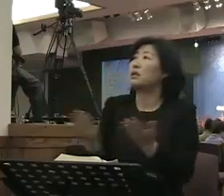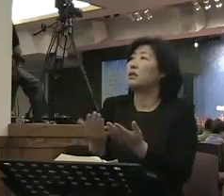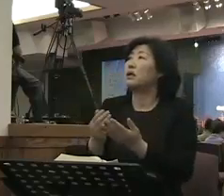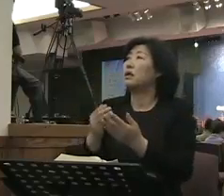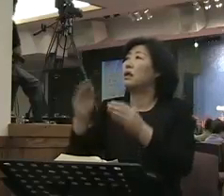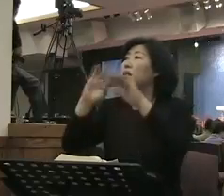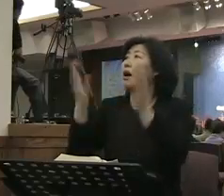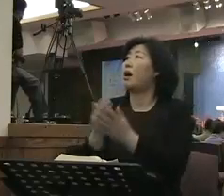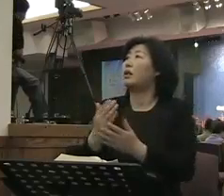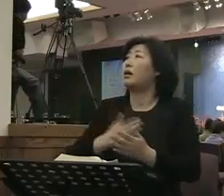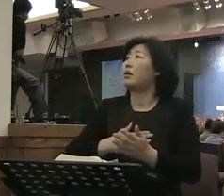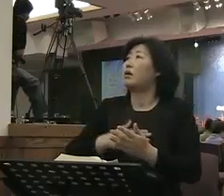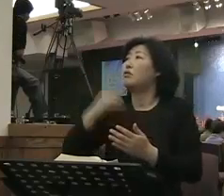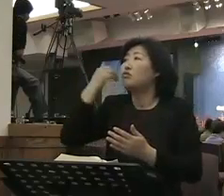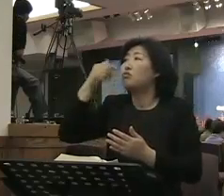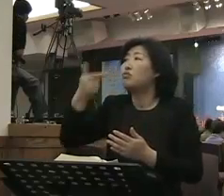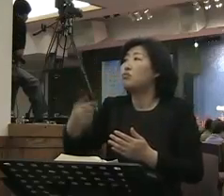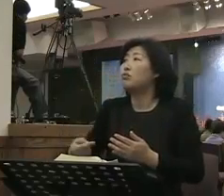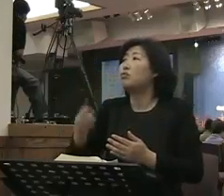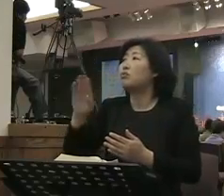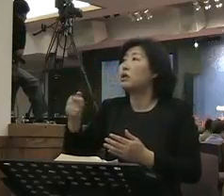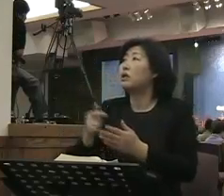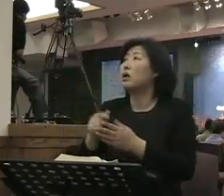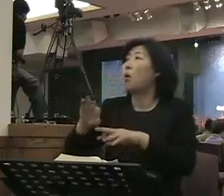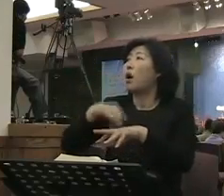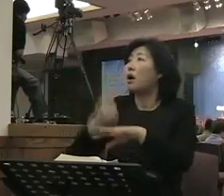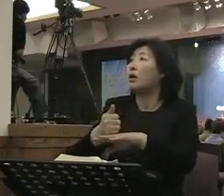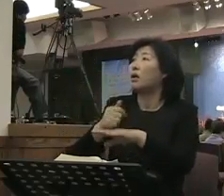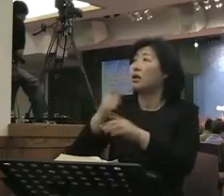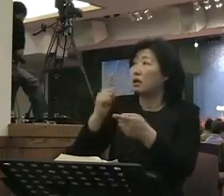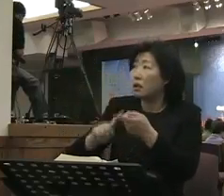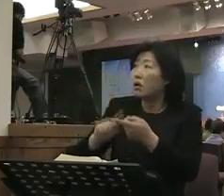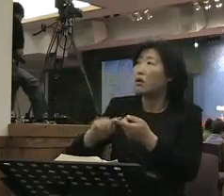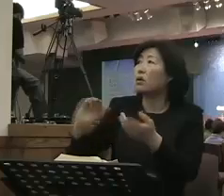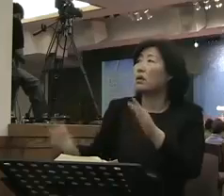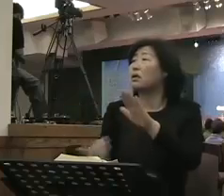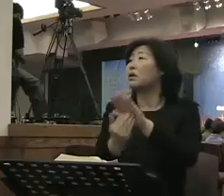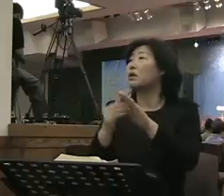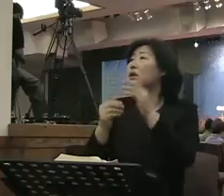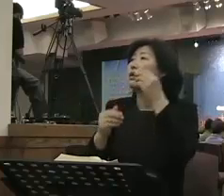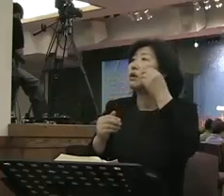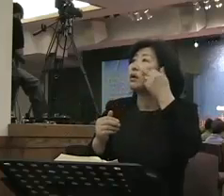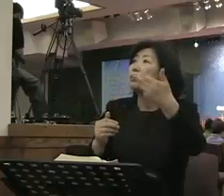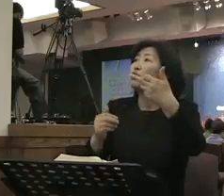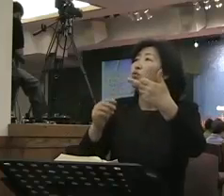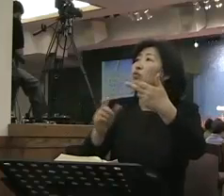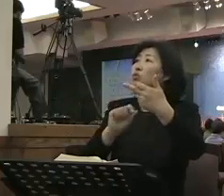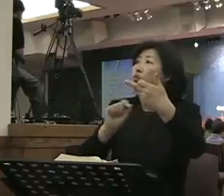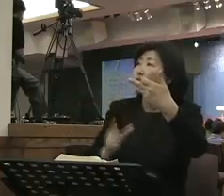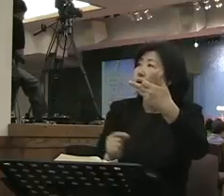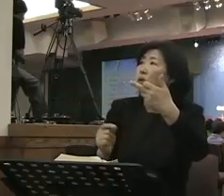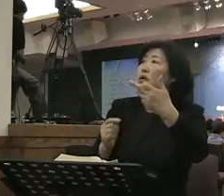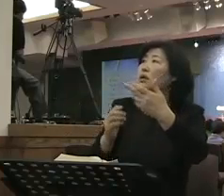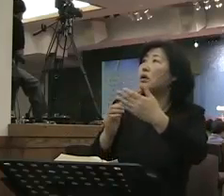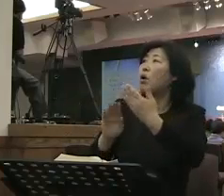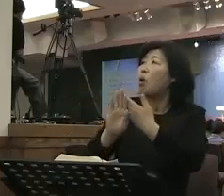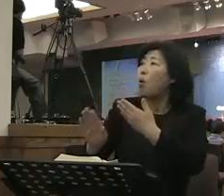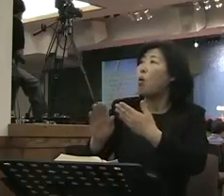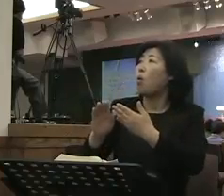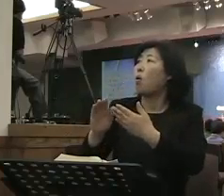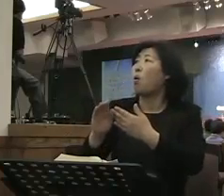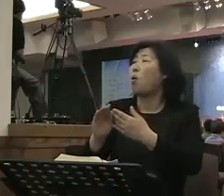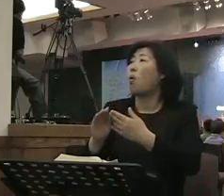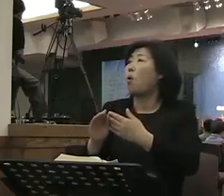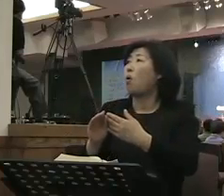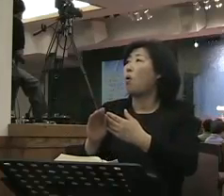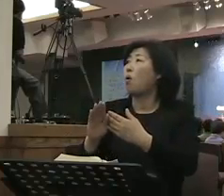모든 일이 다 느부갓네살 왕에게 그대로 일어났다. 12달이 지난 뒤에 어느 날 왕이 바빌론 왕궁